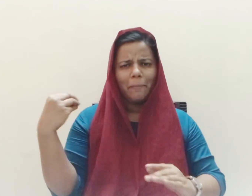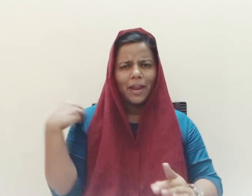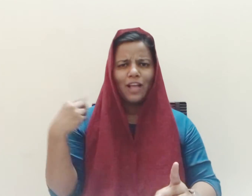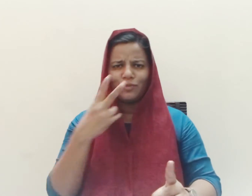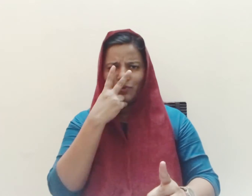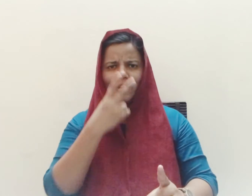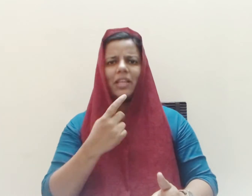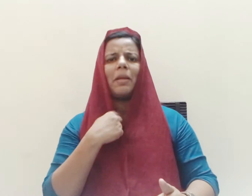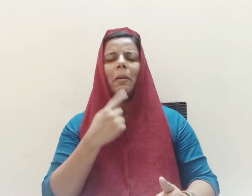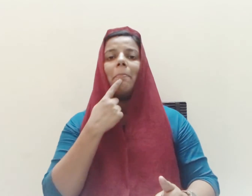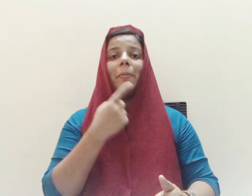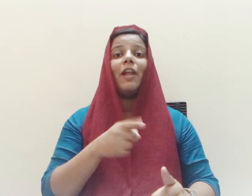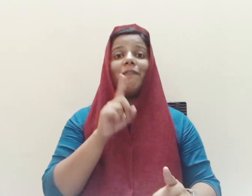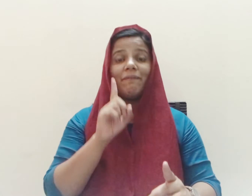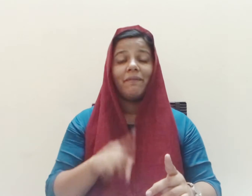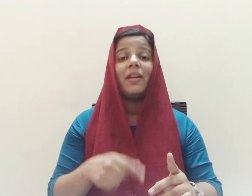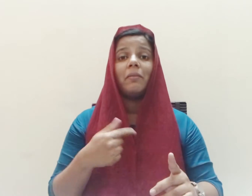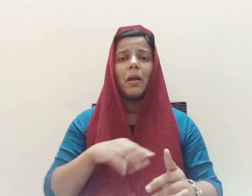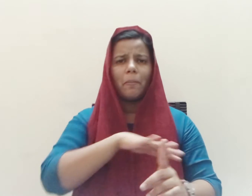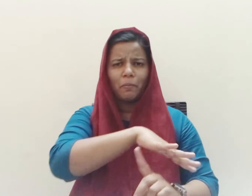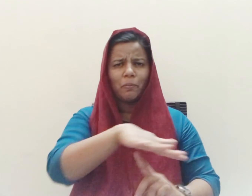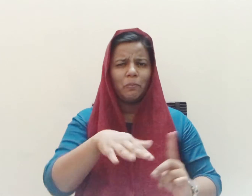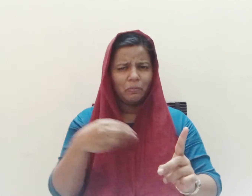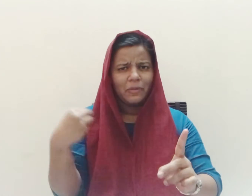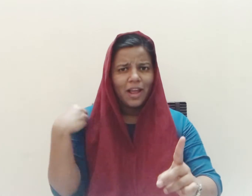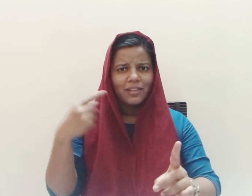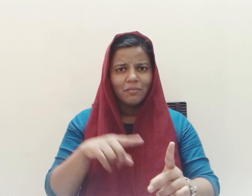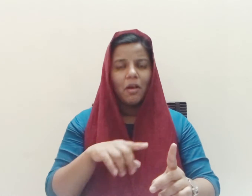അല്ലെങ്കിൽ പ്രതിസന്ധിയെ, അല്ലെങ്കിൽ പ്രശ്നമേ, നീ നോക്കിക്കോ,